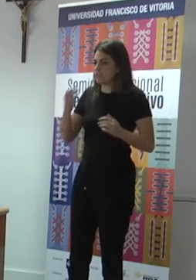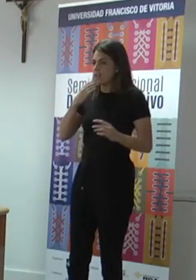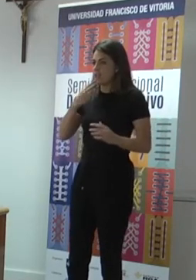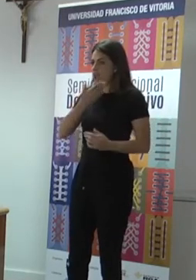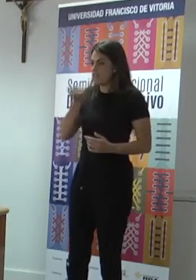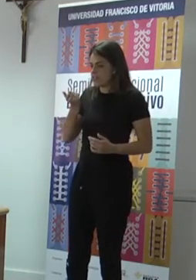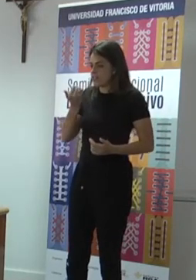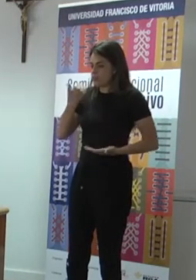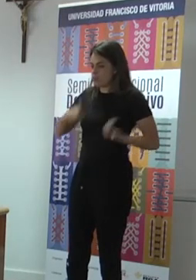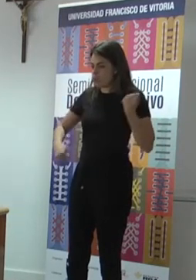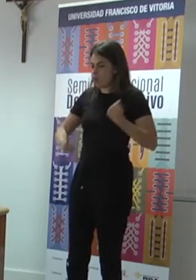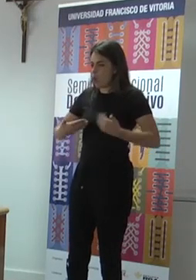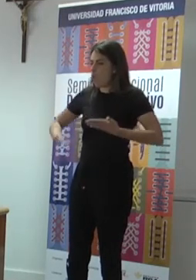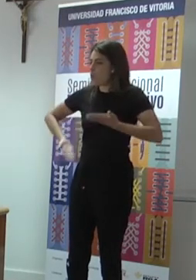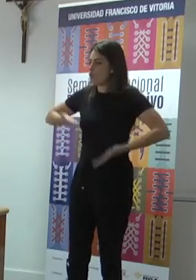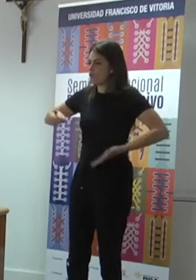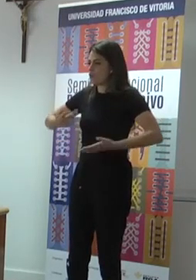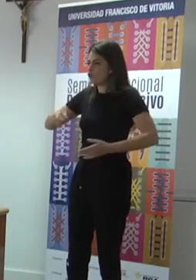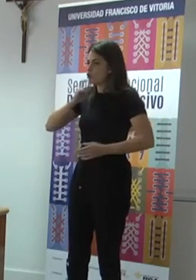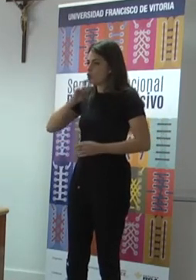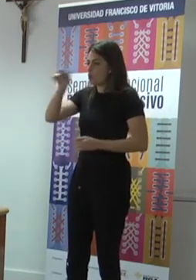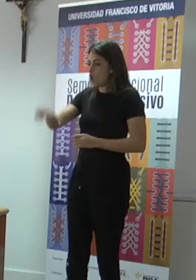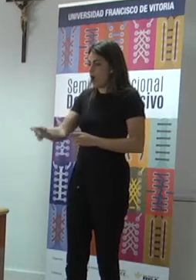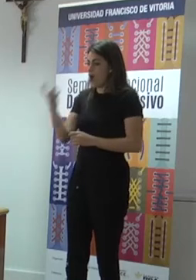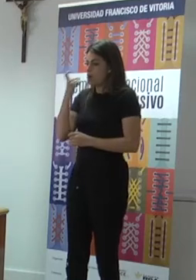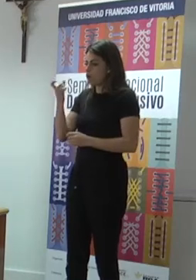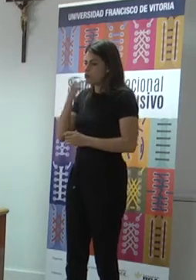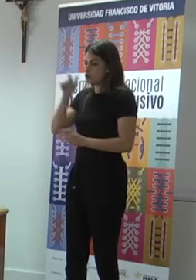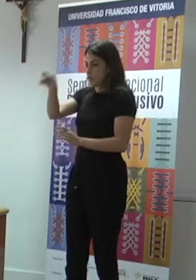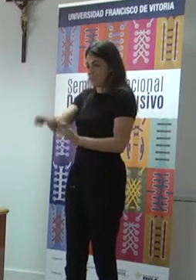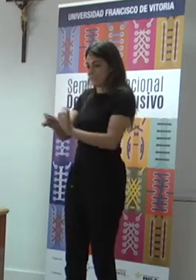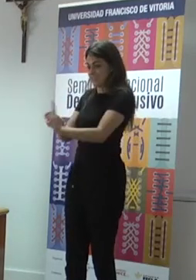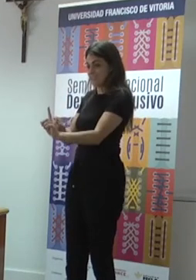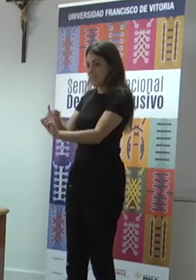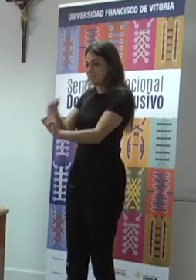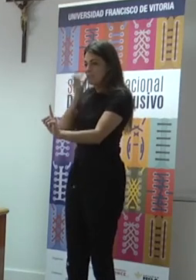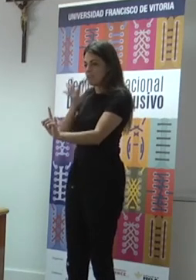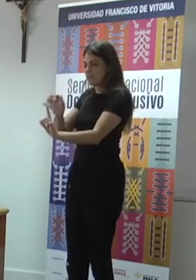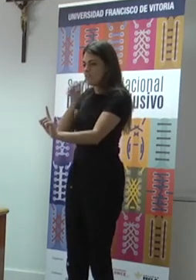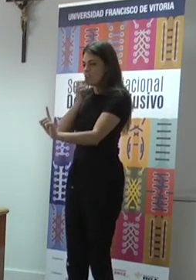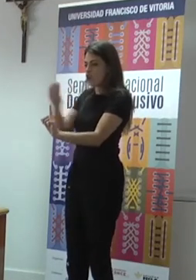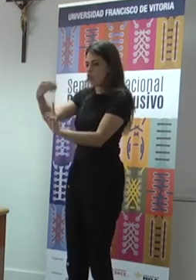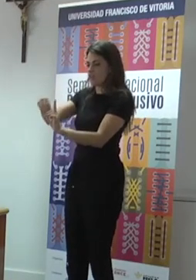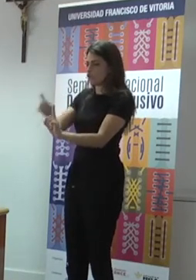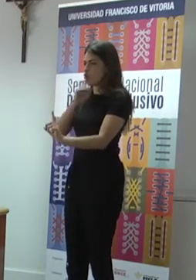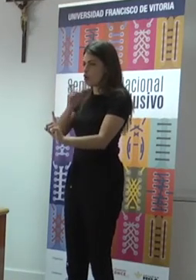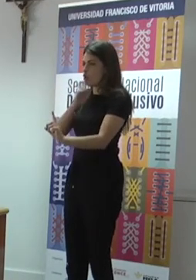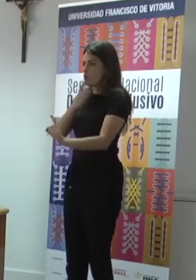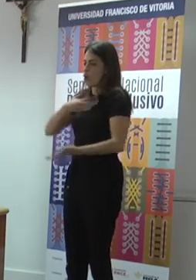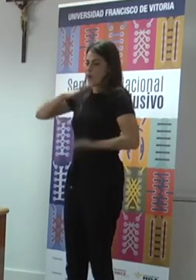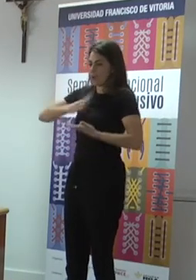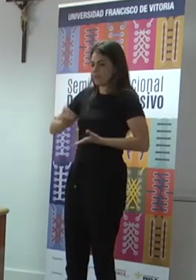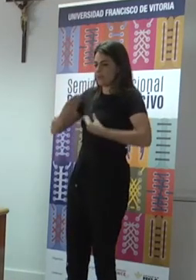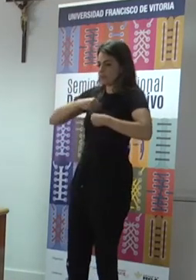la motricidad que tiene determinado alumno, determinado perfil, y no las competencias que está adquiriendo, cómo